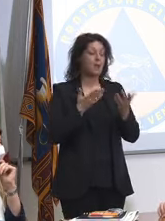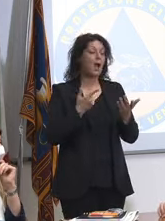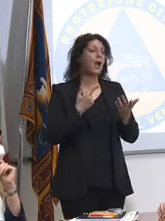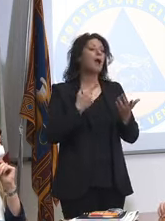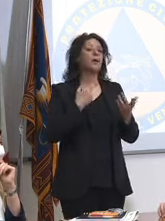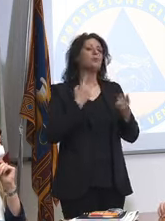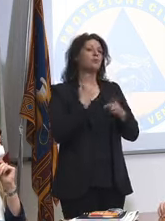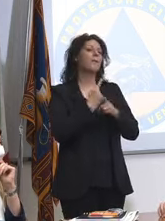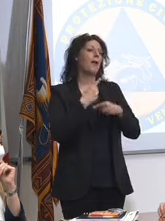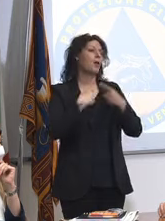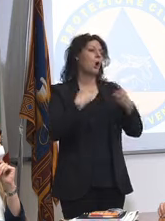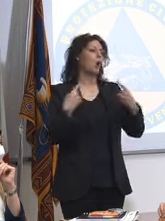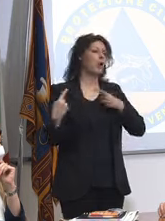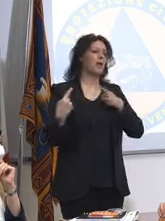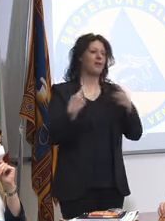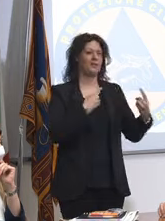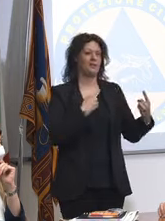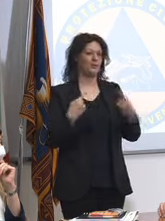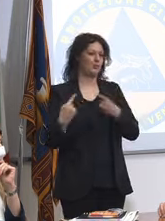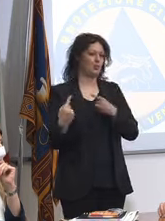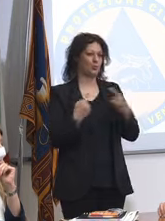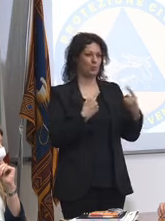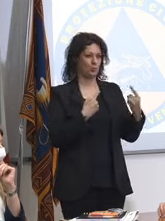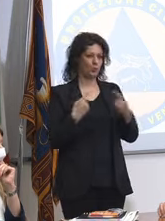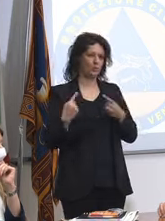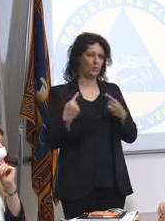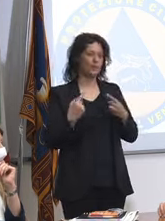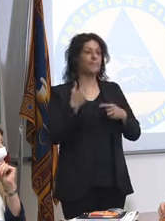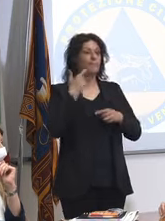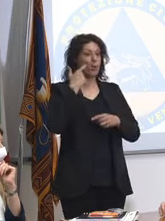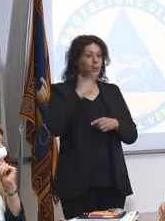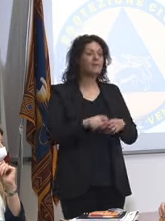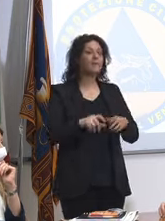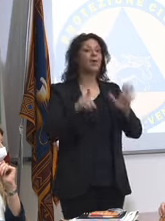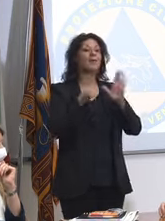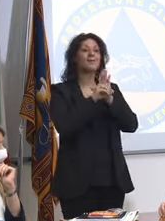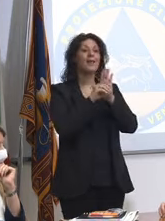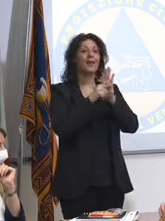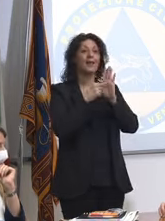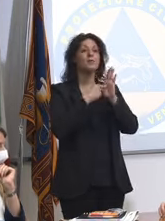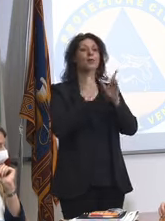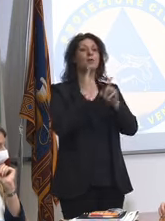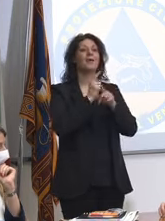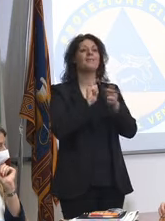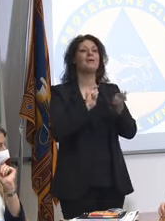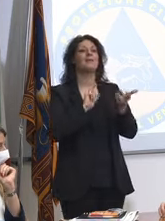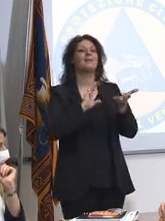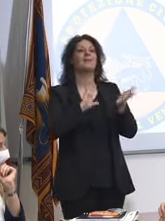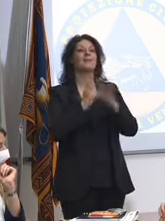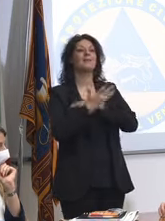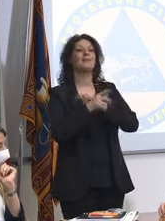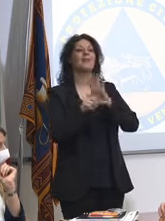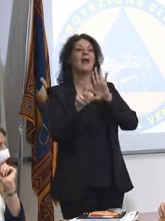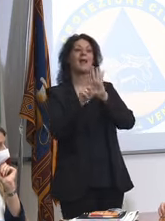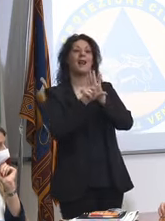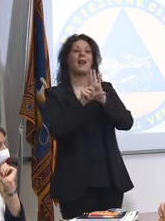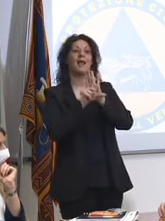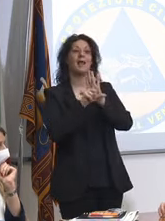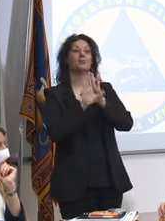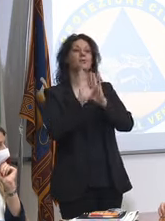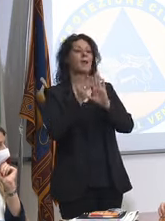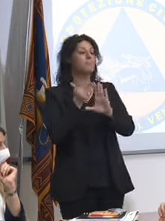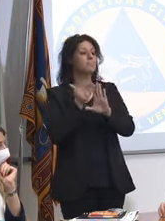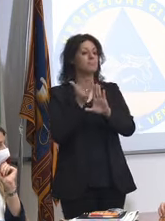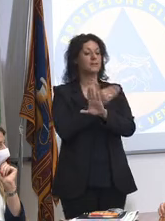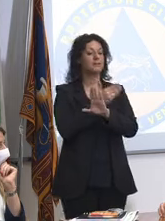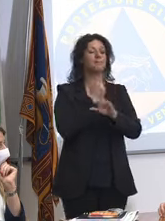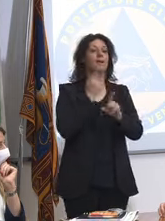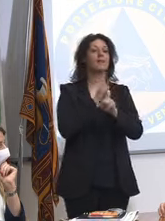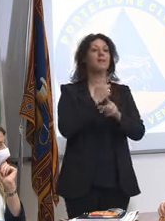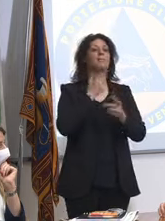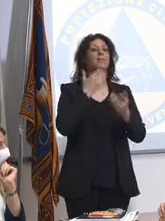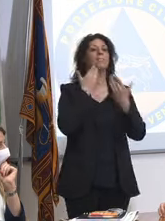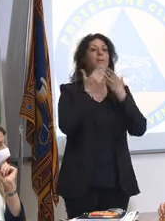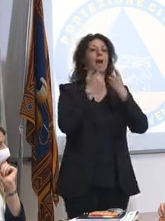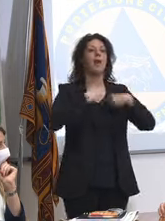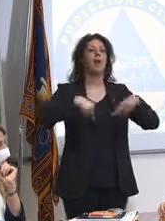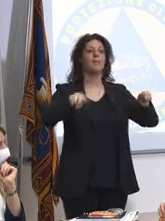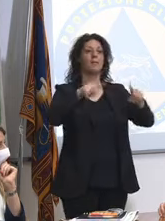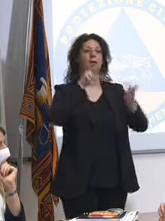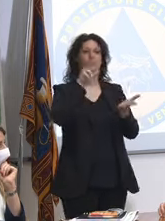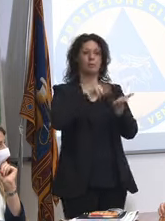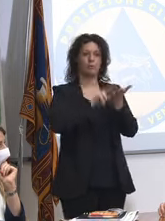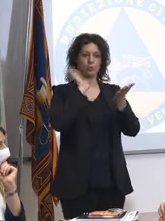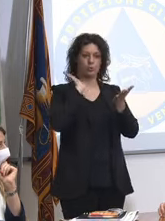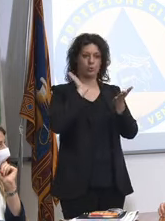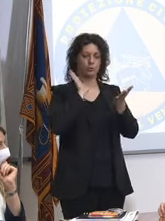questo decreto sarà chiuso e diventerà legge nella sua conversione dopo aver passato il vaglio del Parlamento. Mi risulta che ci sono